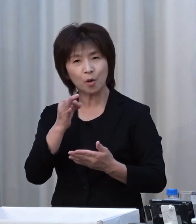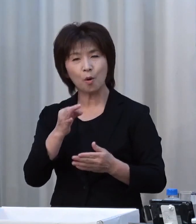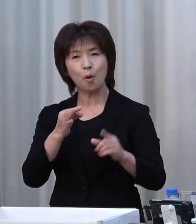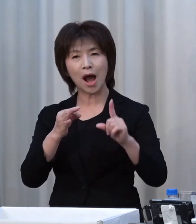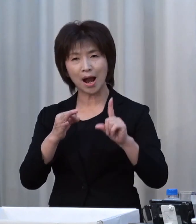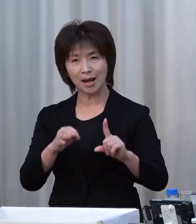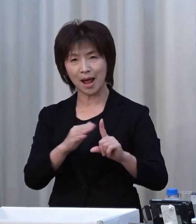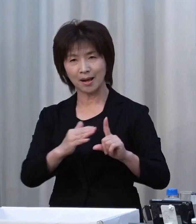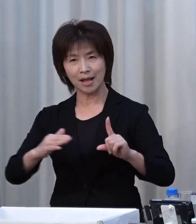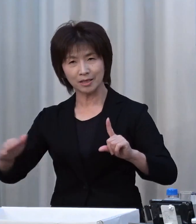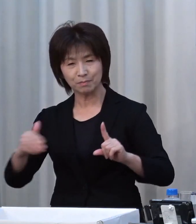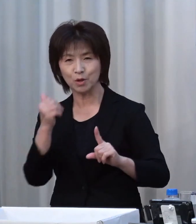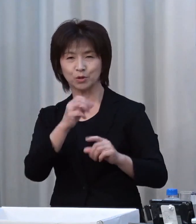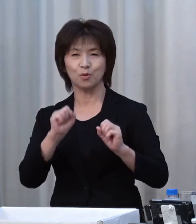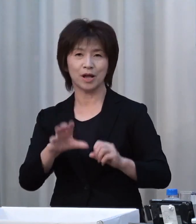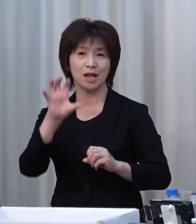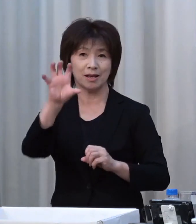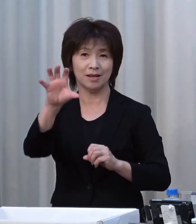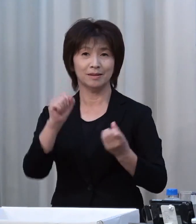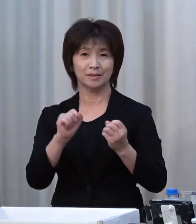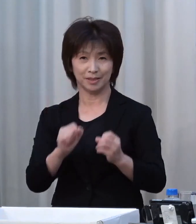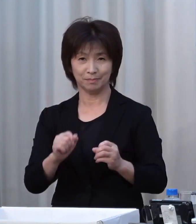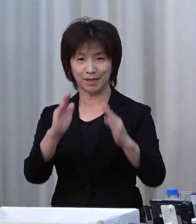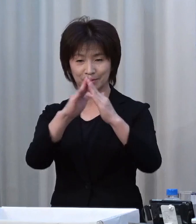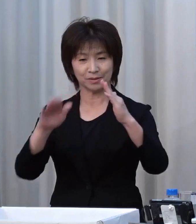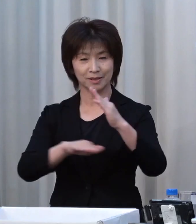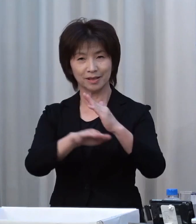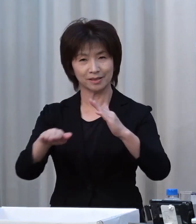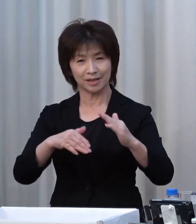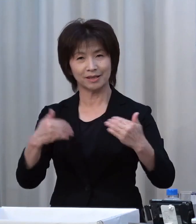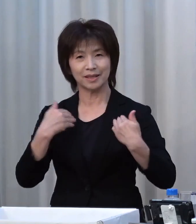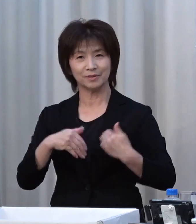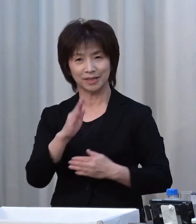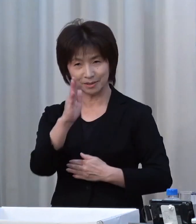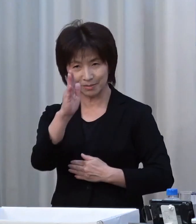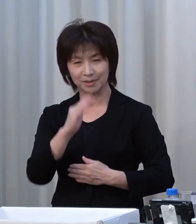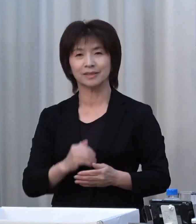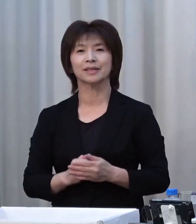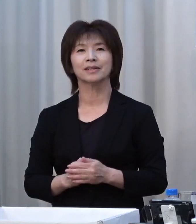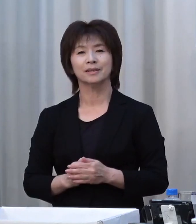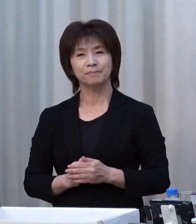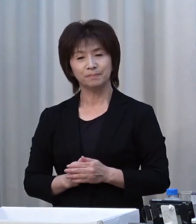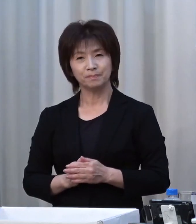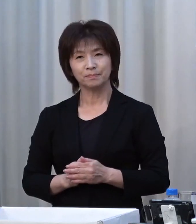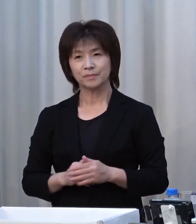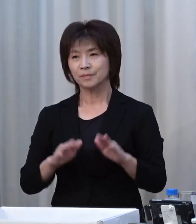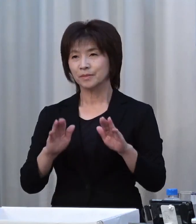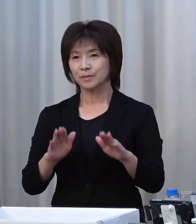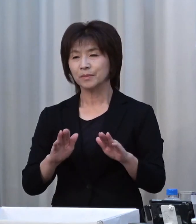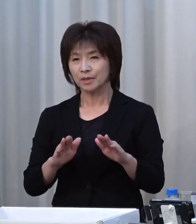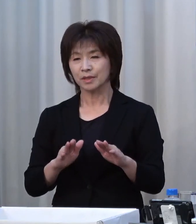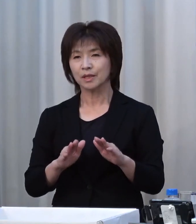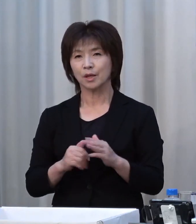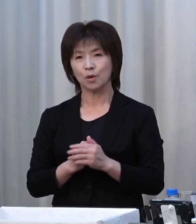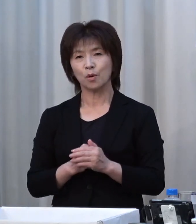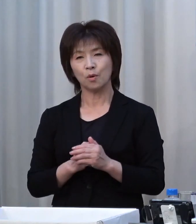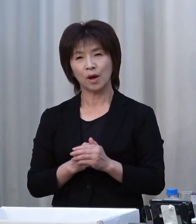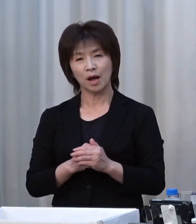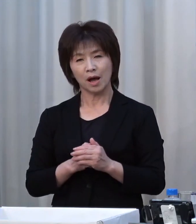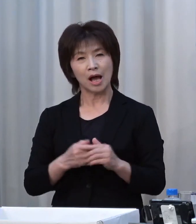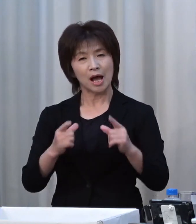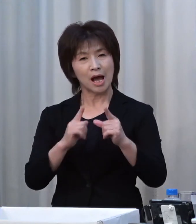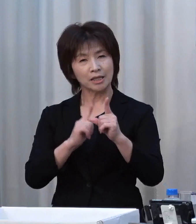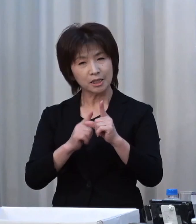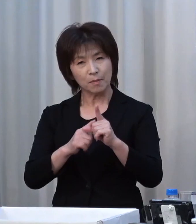ピを紹介いたします。ぜひご家庭で楽しみくださいませ。千葉は東日本でどこより